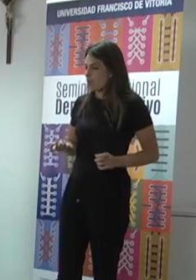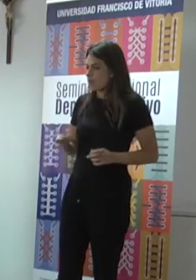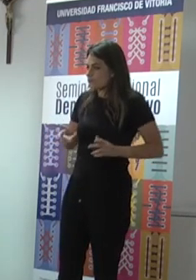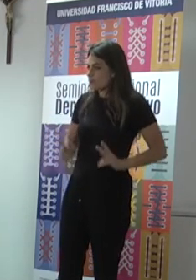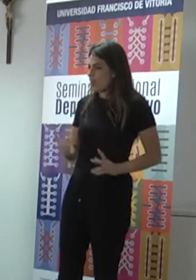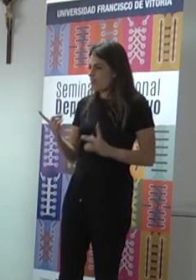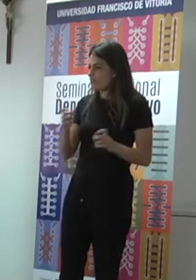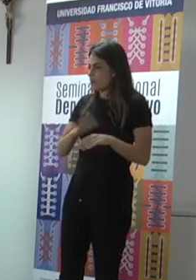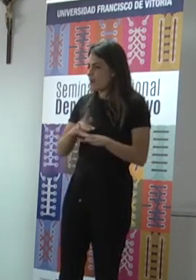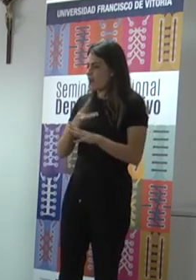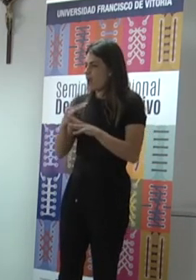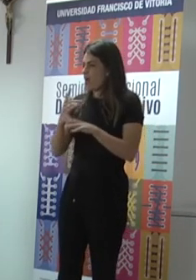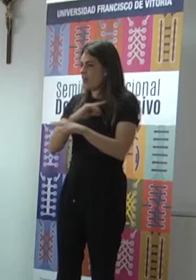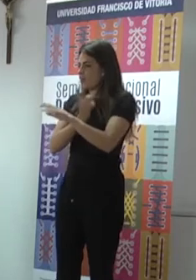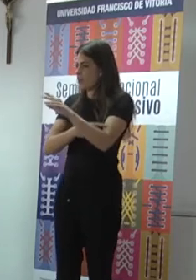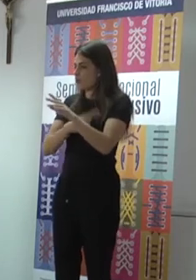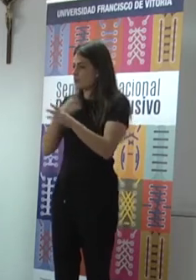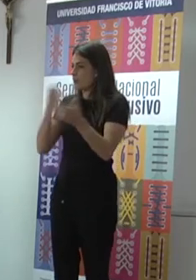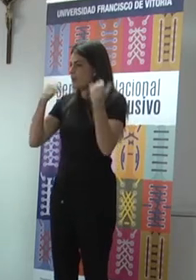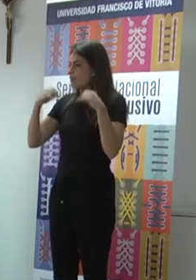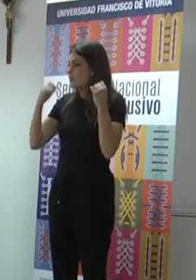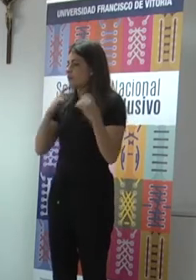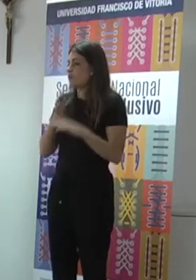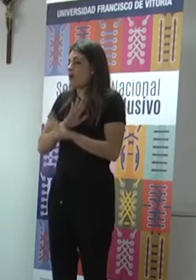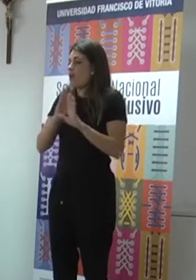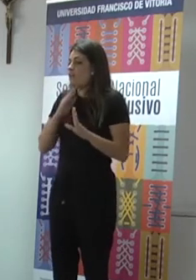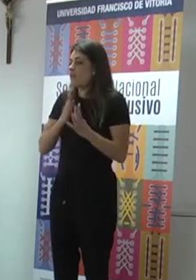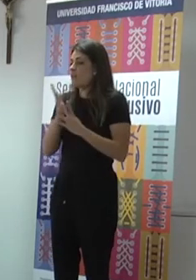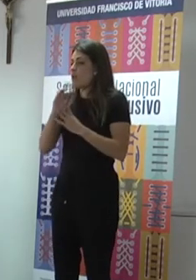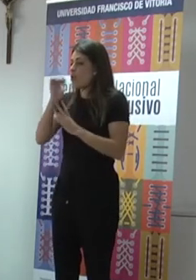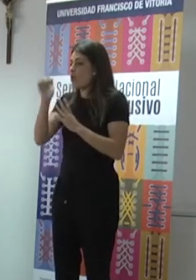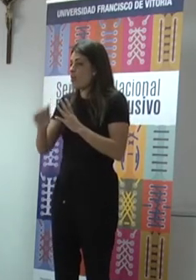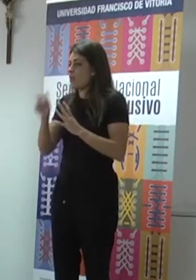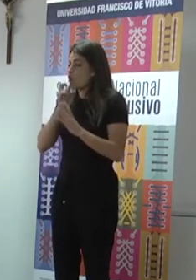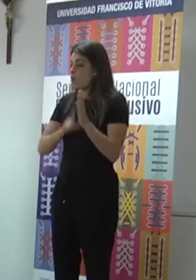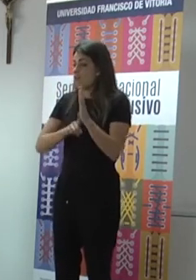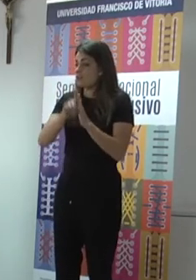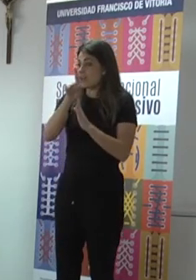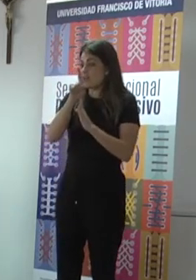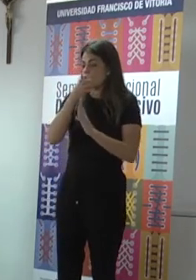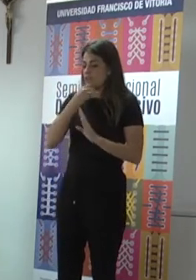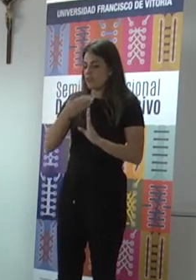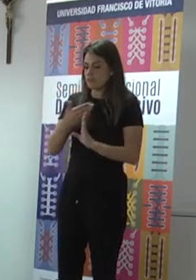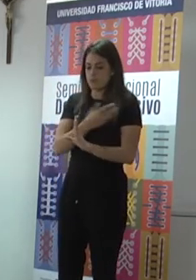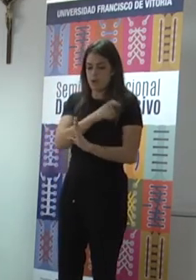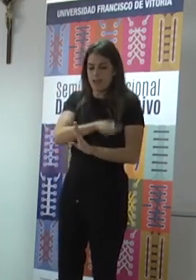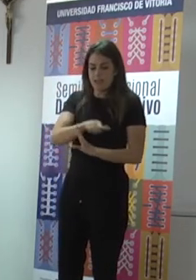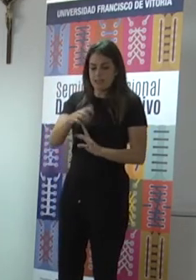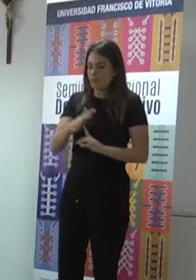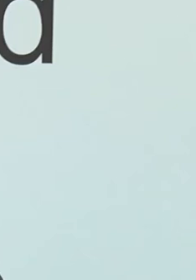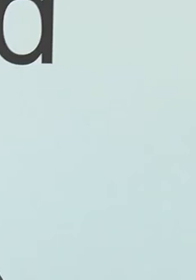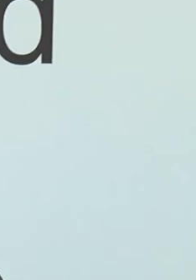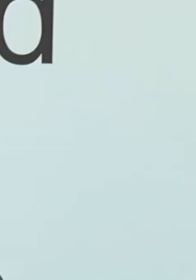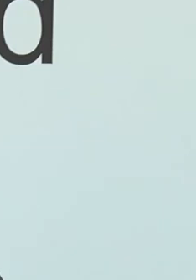deporte? Bueno, pues al final hay unas modalidades que son las que se han desarrollado más y es verdad que dejan a mucha gente por el camino, ¿no? De manera injusta, la